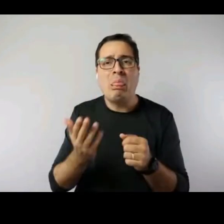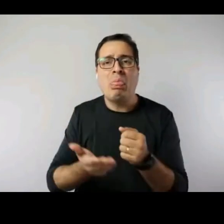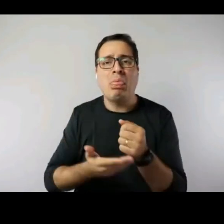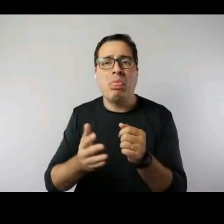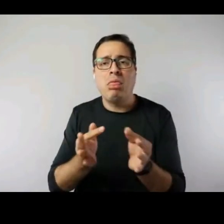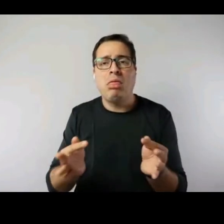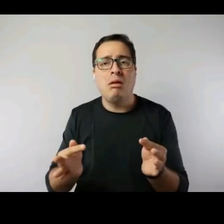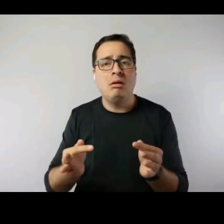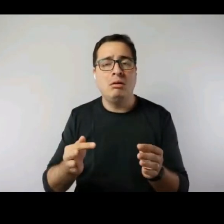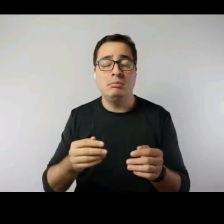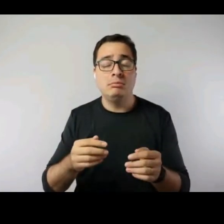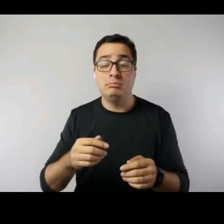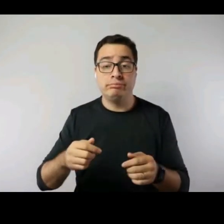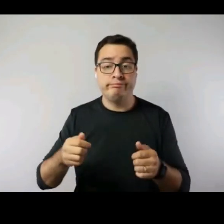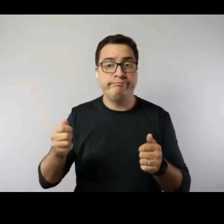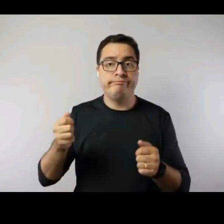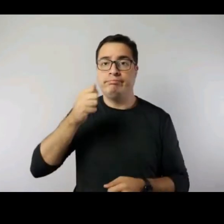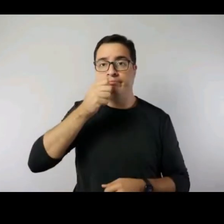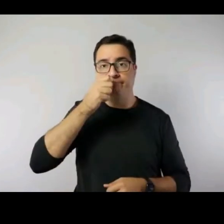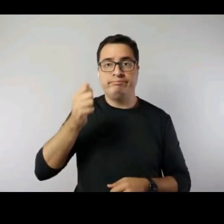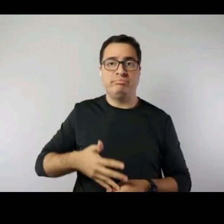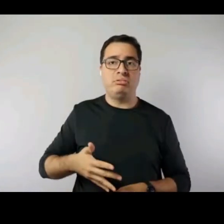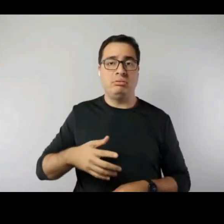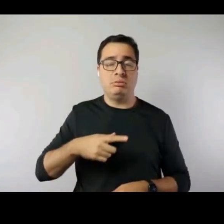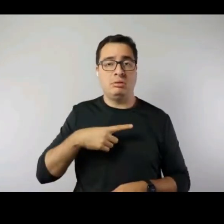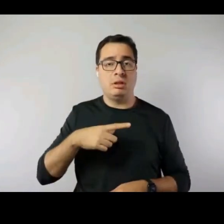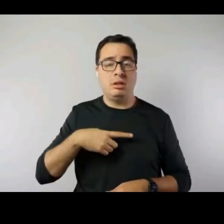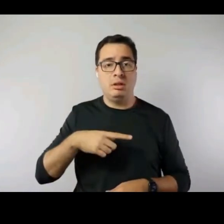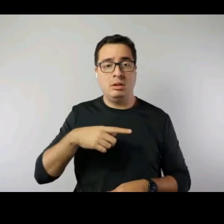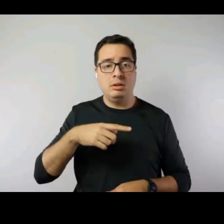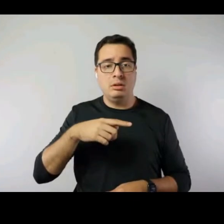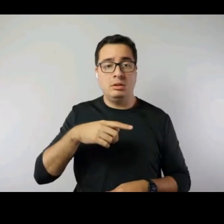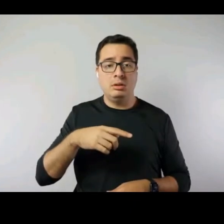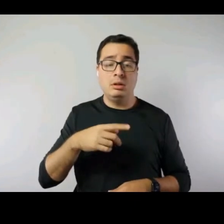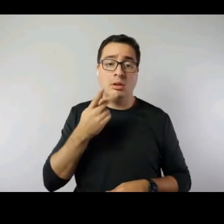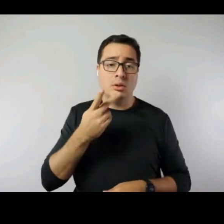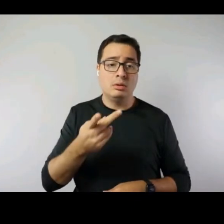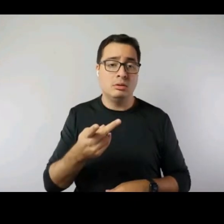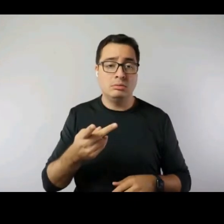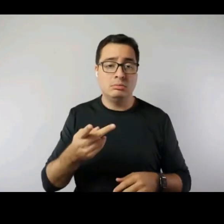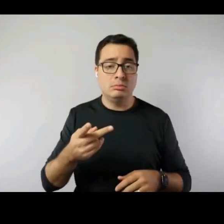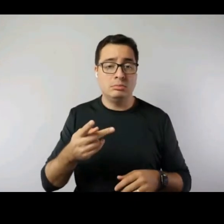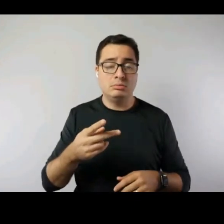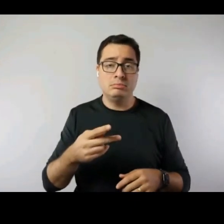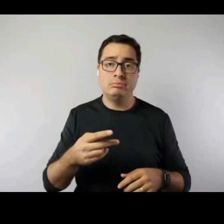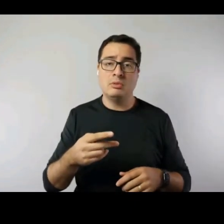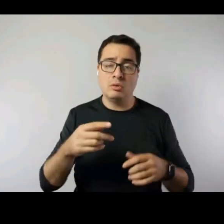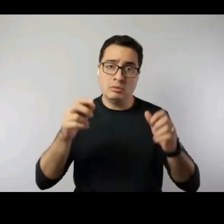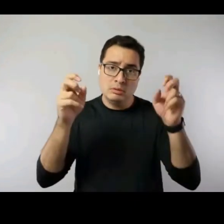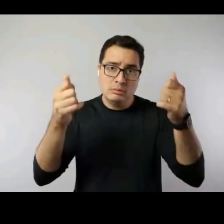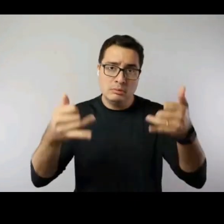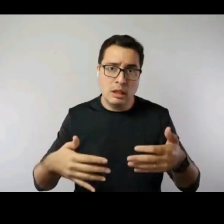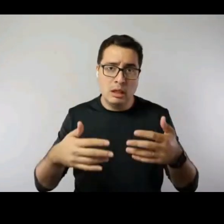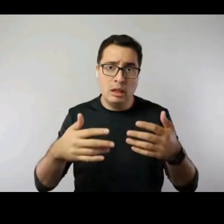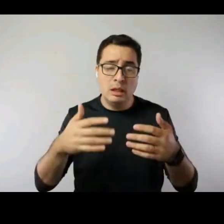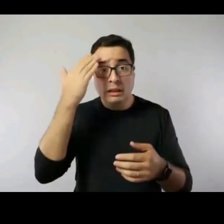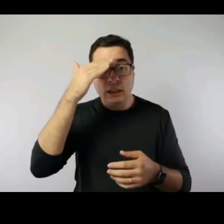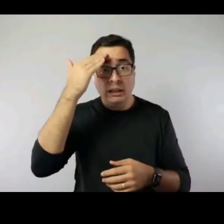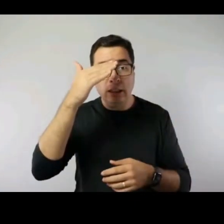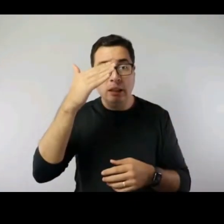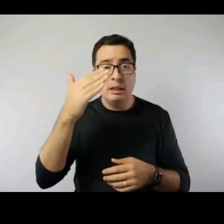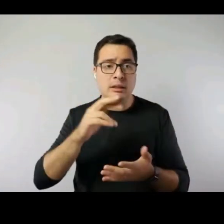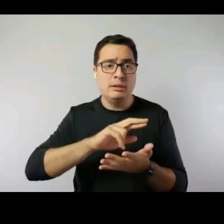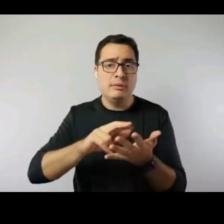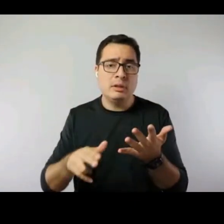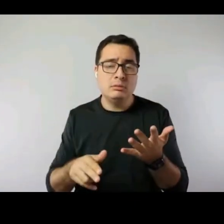humilhante, né? E eu gostaria também de colocar essa situação e ainda entender os próprios